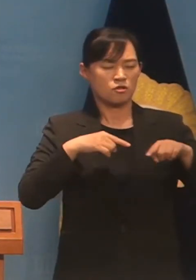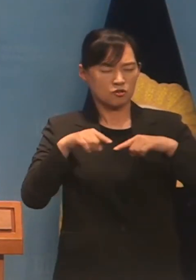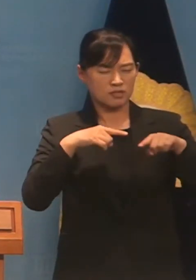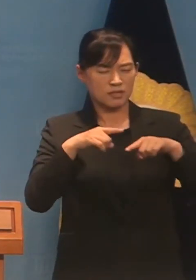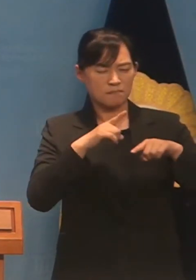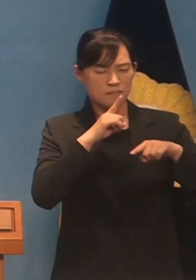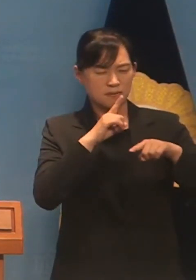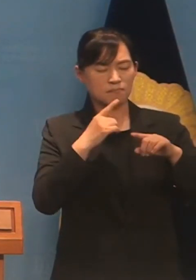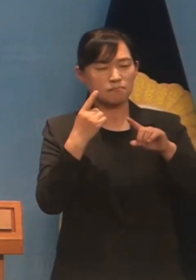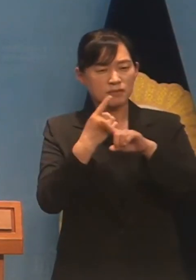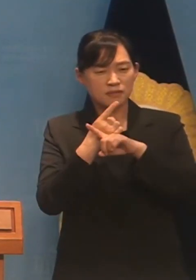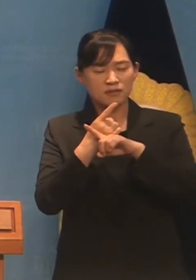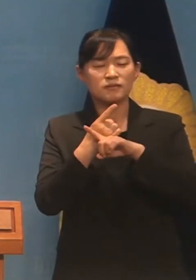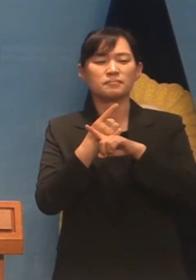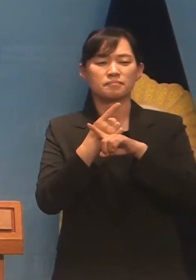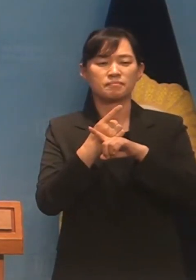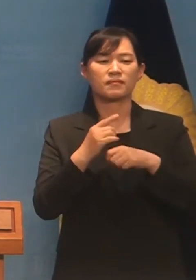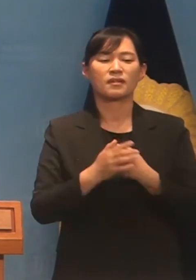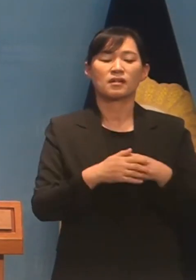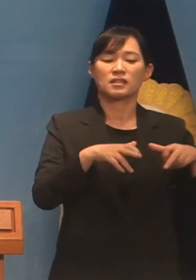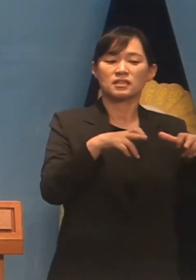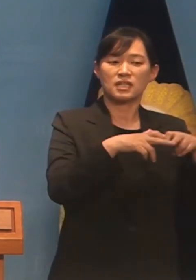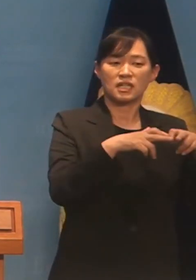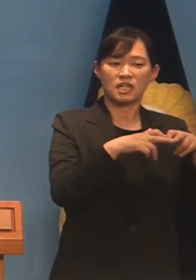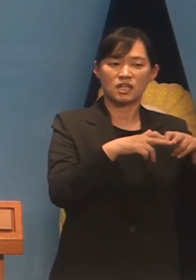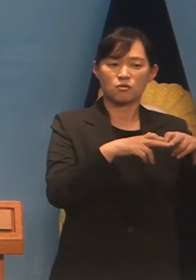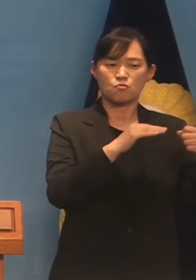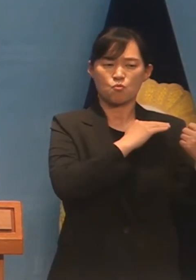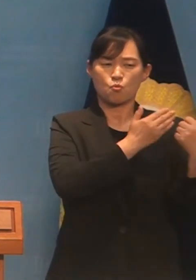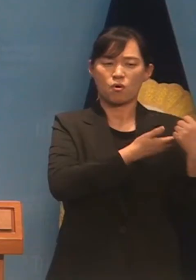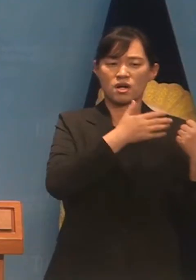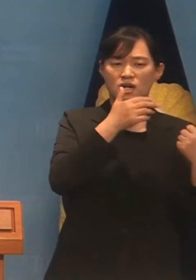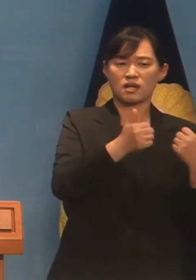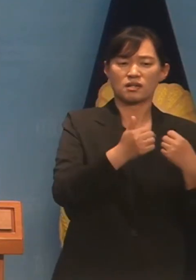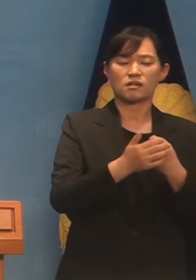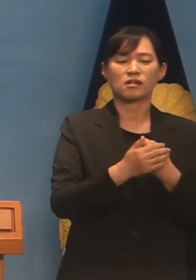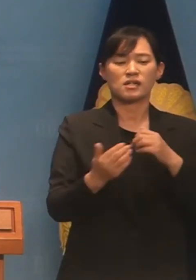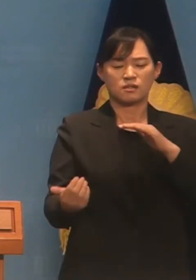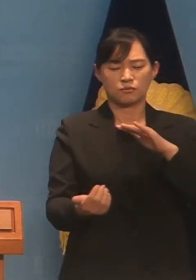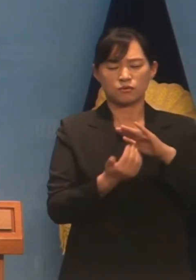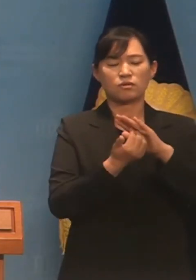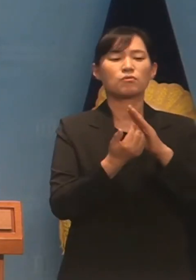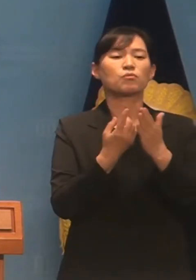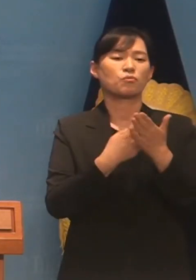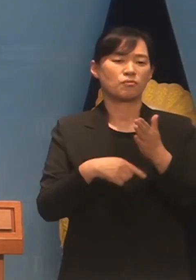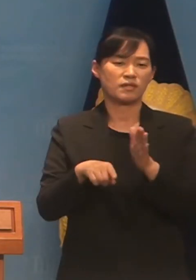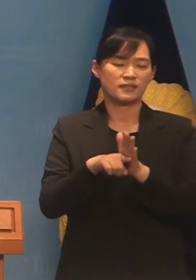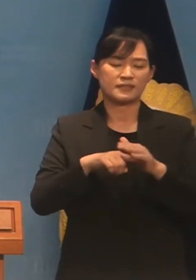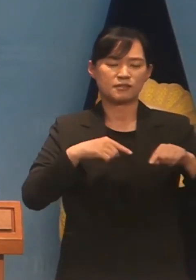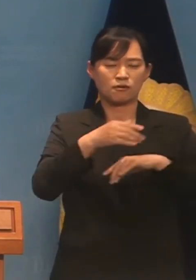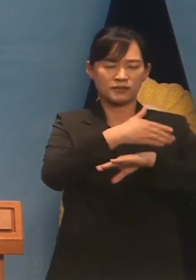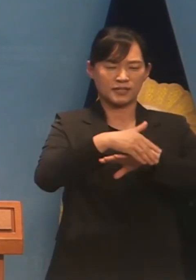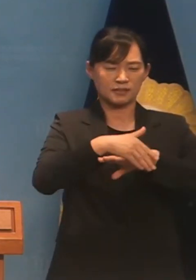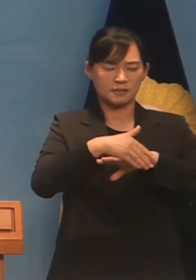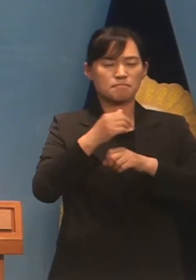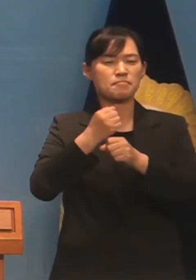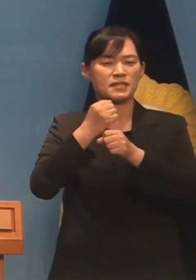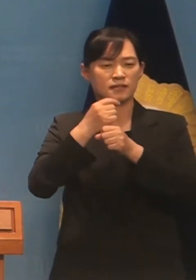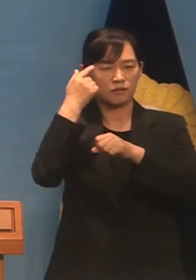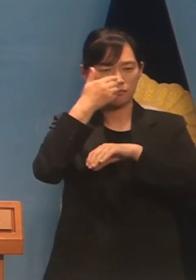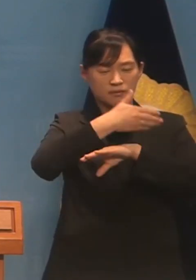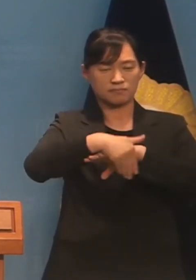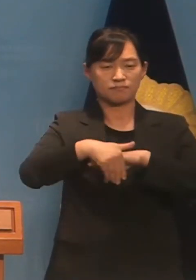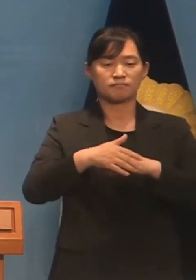언어로 담아 장애인 주권 실현을 위한 실효성 있는 정책을 구축하고자